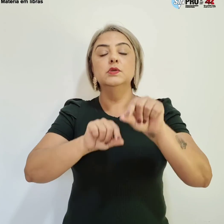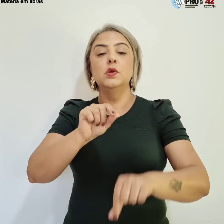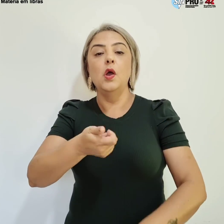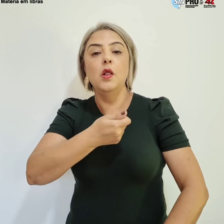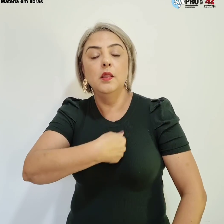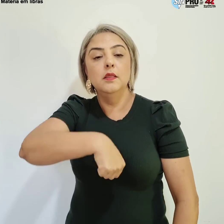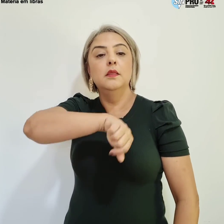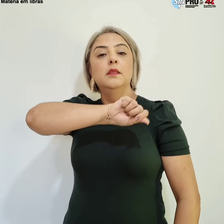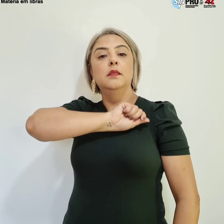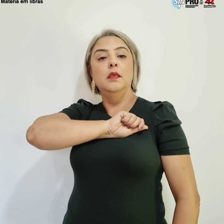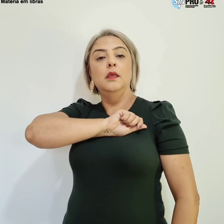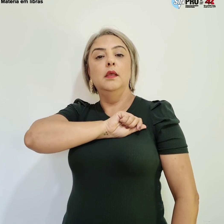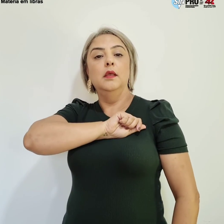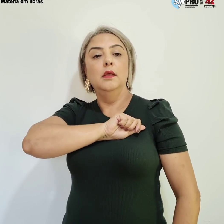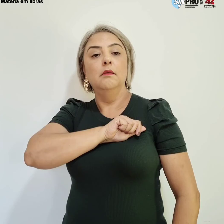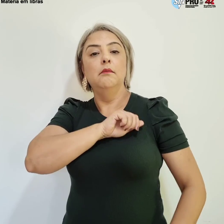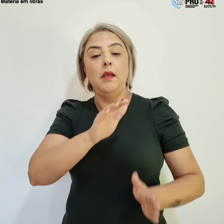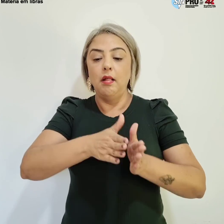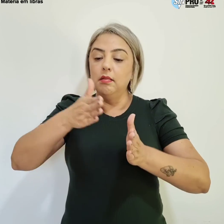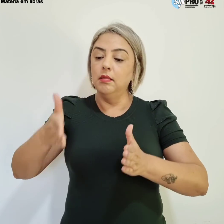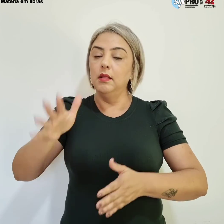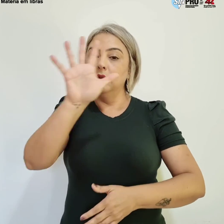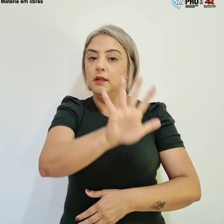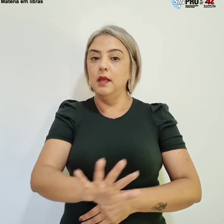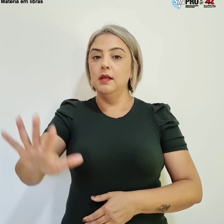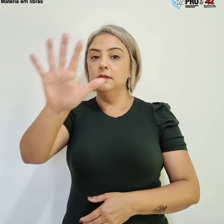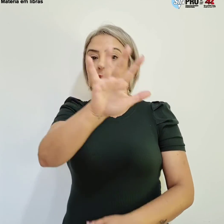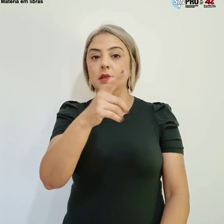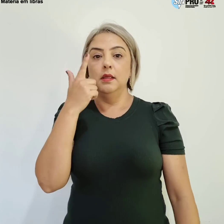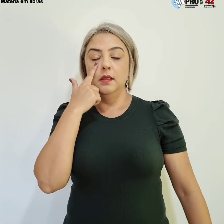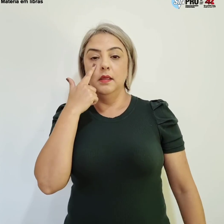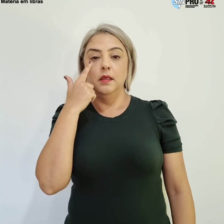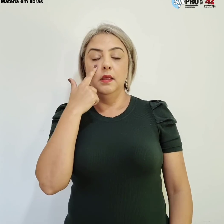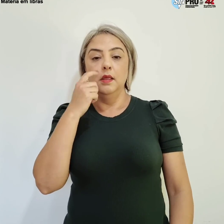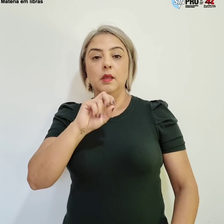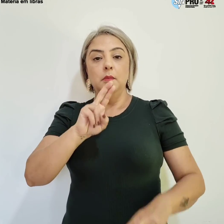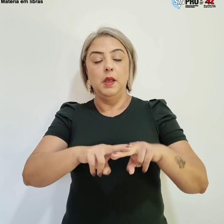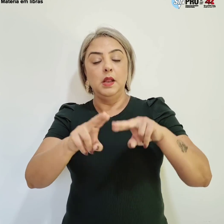delegados para a etapa nacional, prevista para junho de 2022.